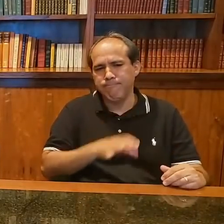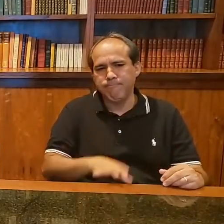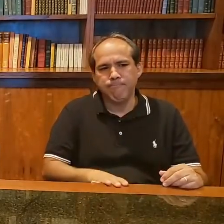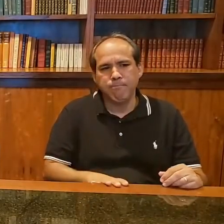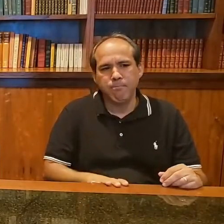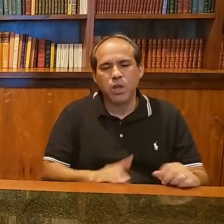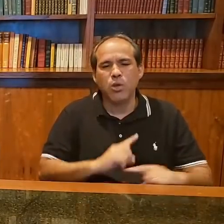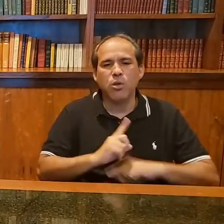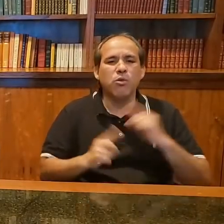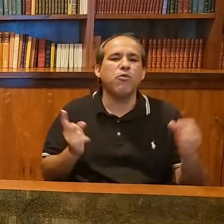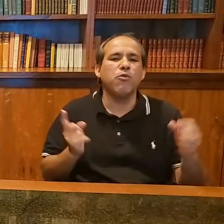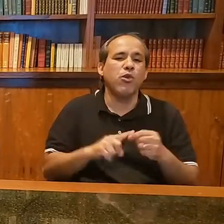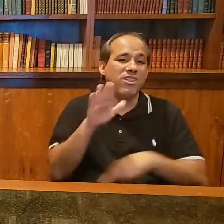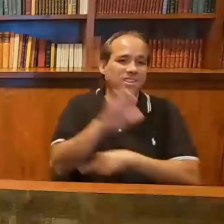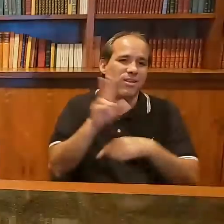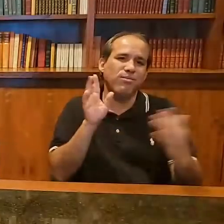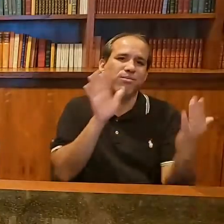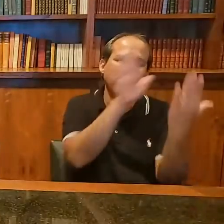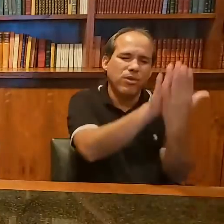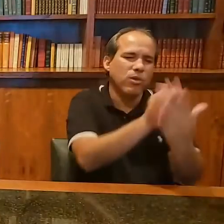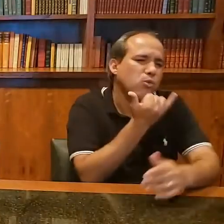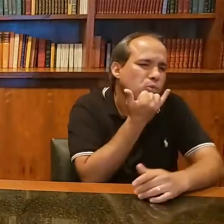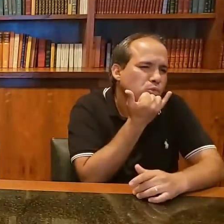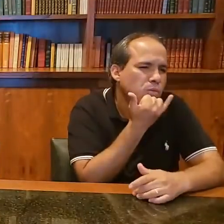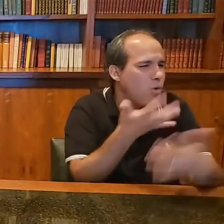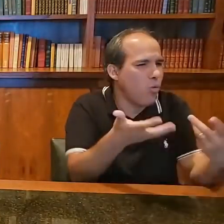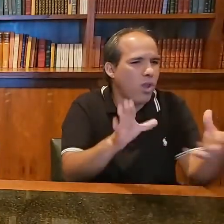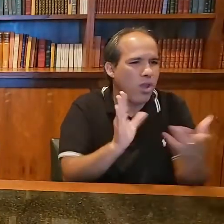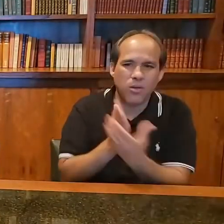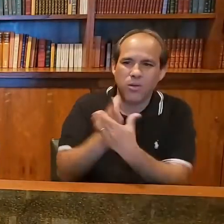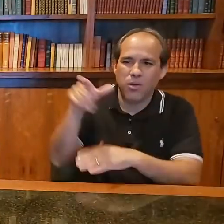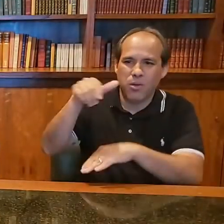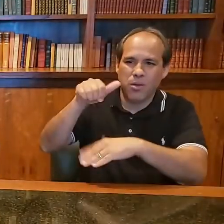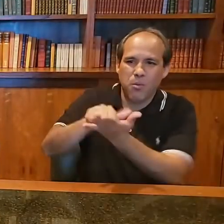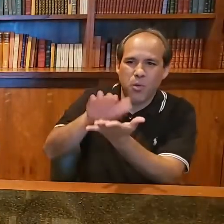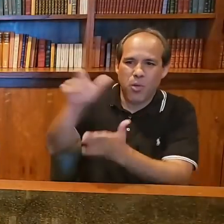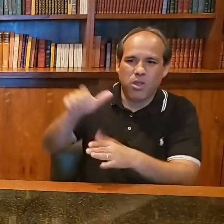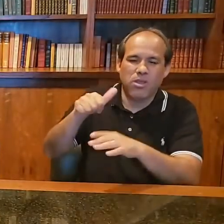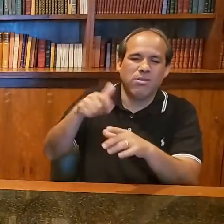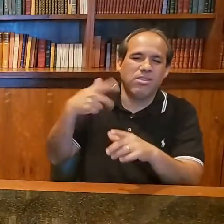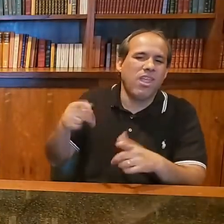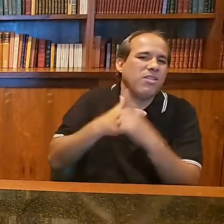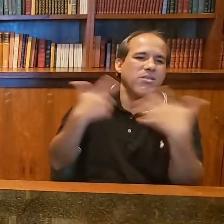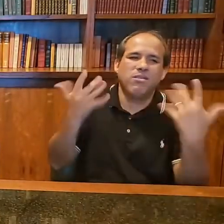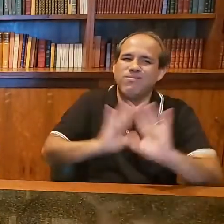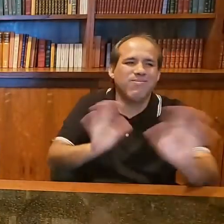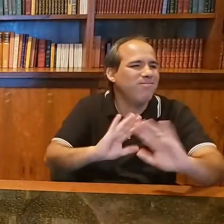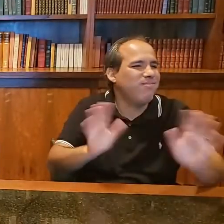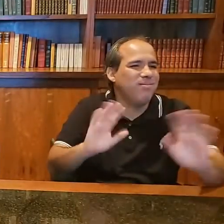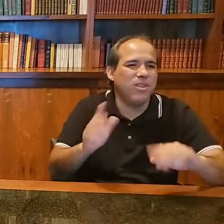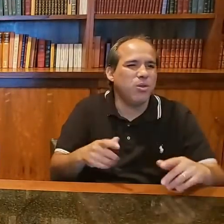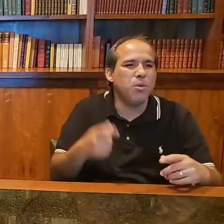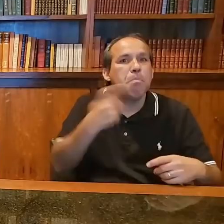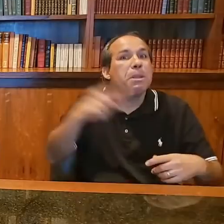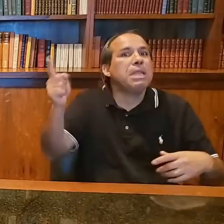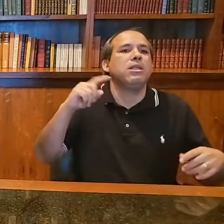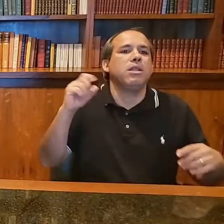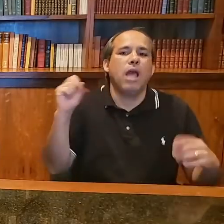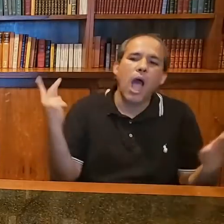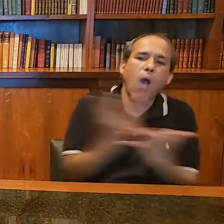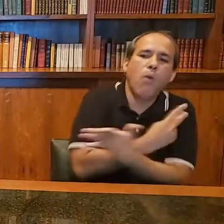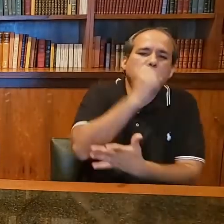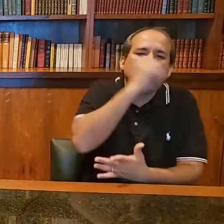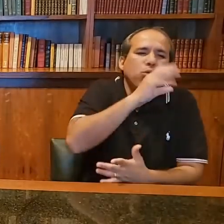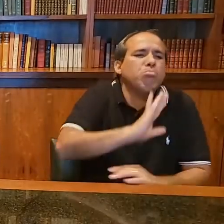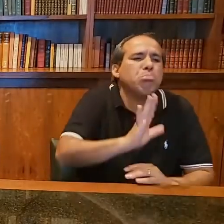aí representar o soldado, realmente não houve transgressão disciplinar por parte do soldado. E isso é comum acontecer.